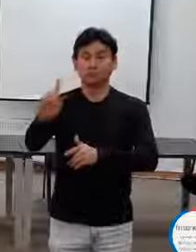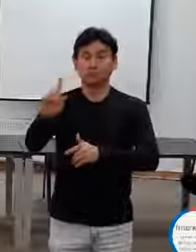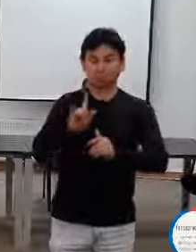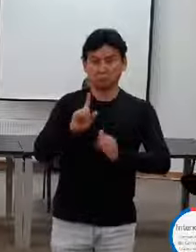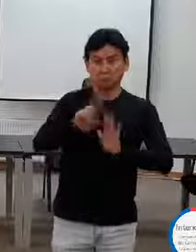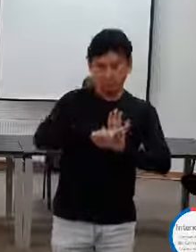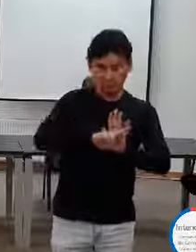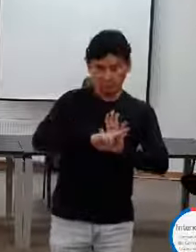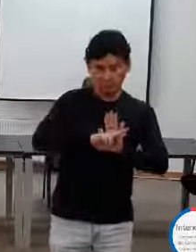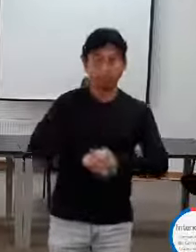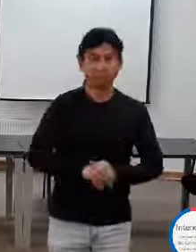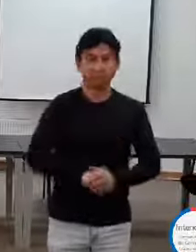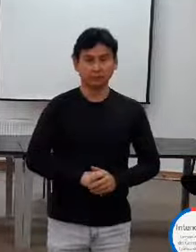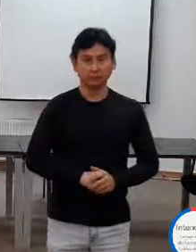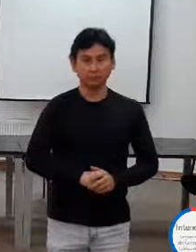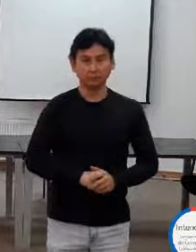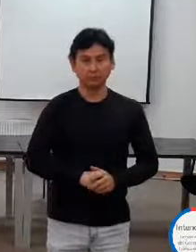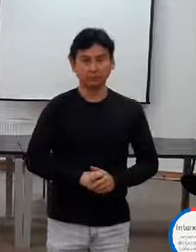negativas.